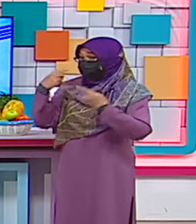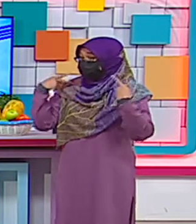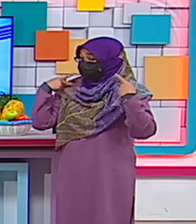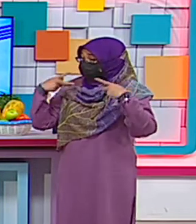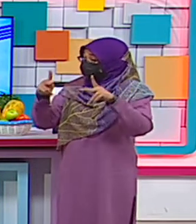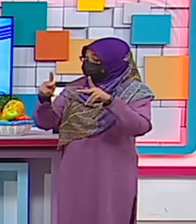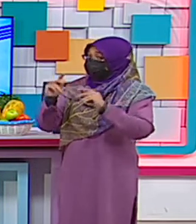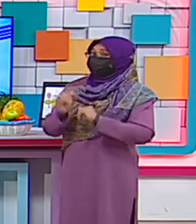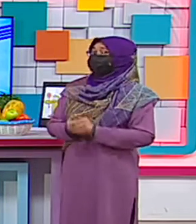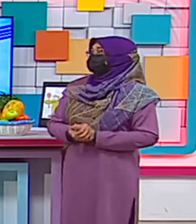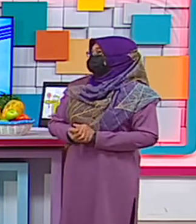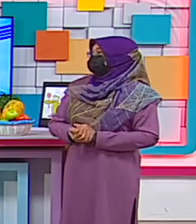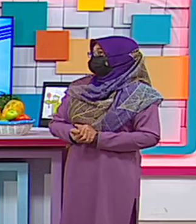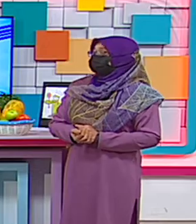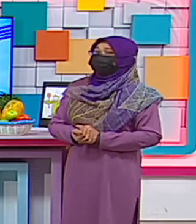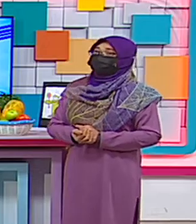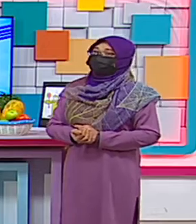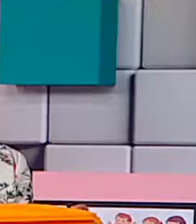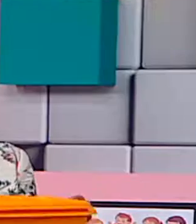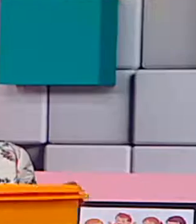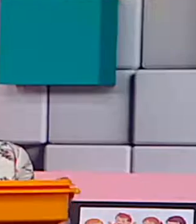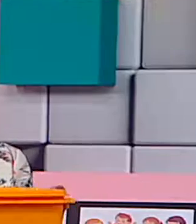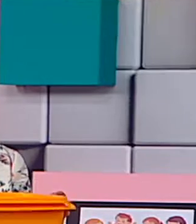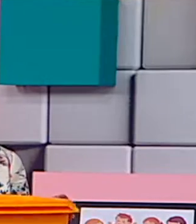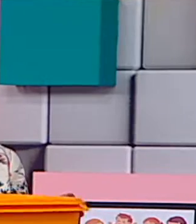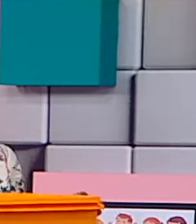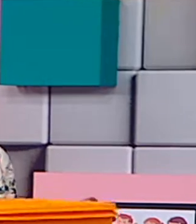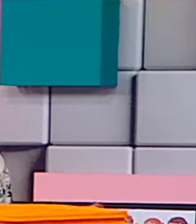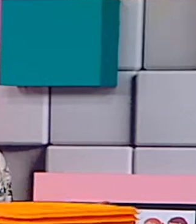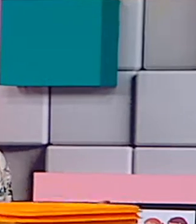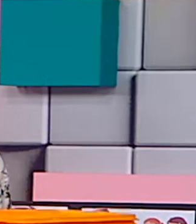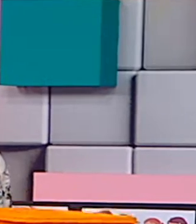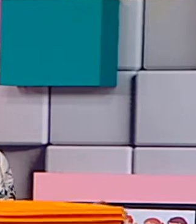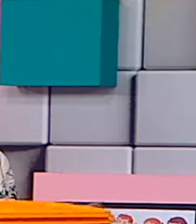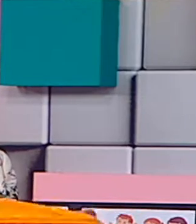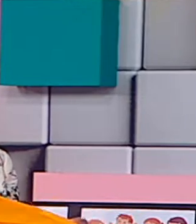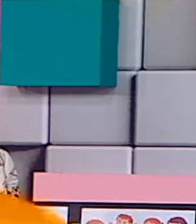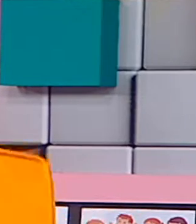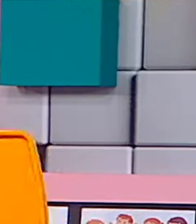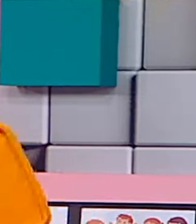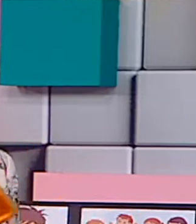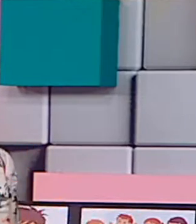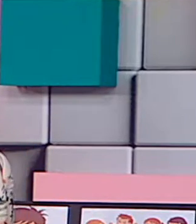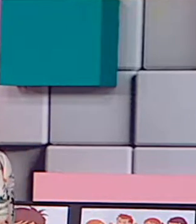sahaja dari kedai ya ini saya bawel sendiri sego saya masa rumah saya masak mie goreng Sedaap